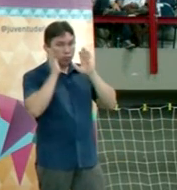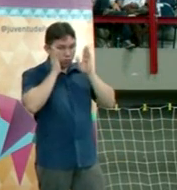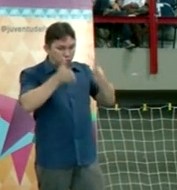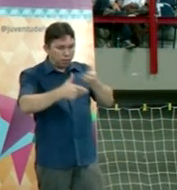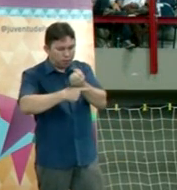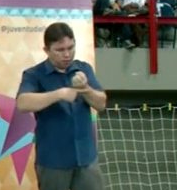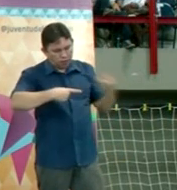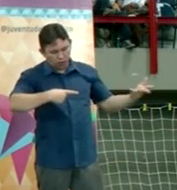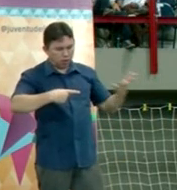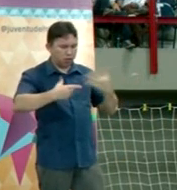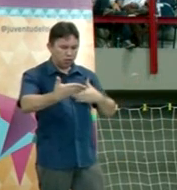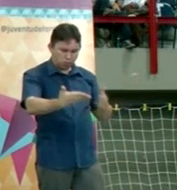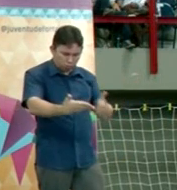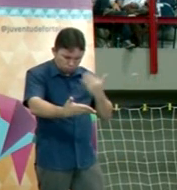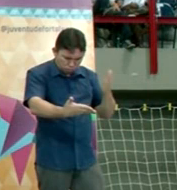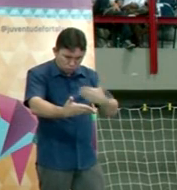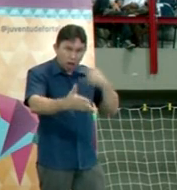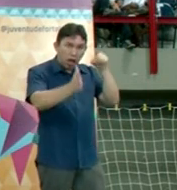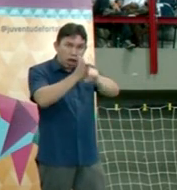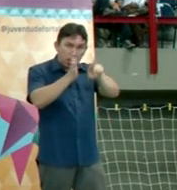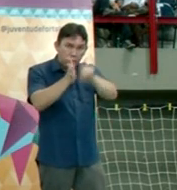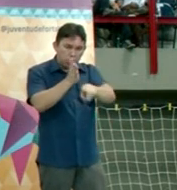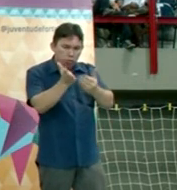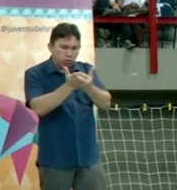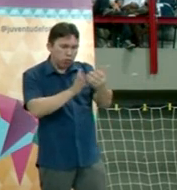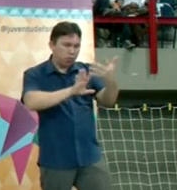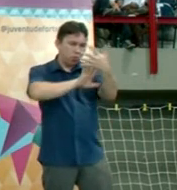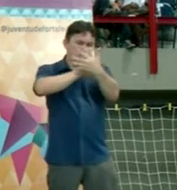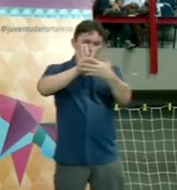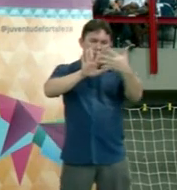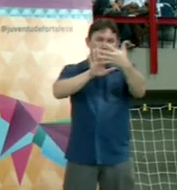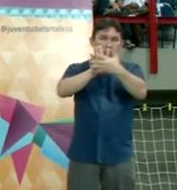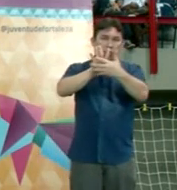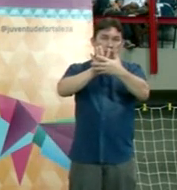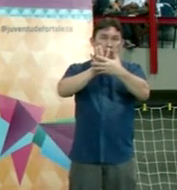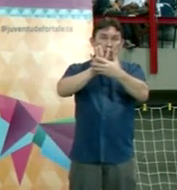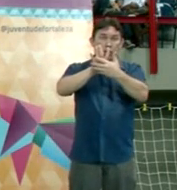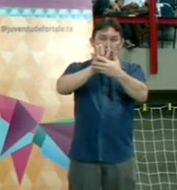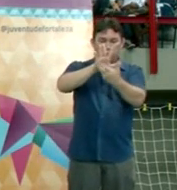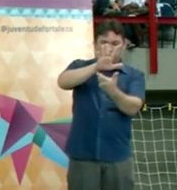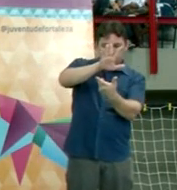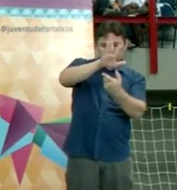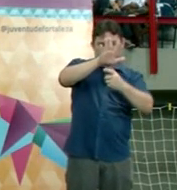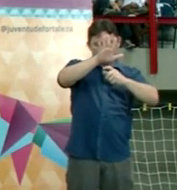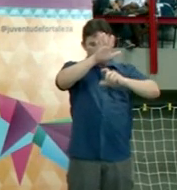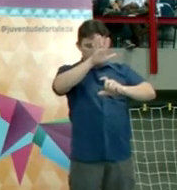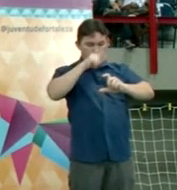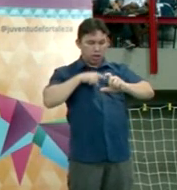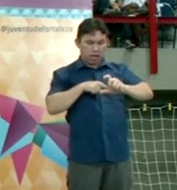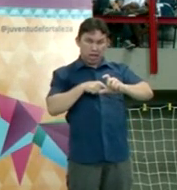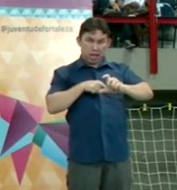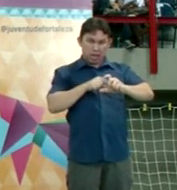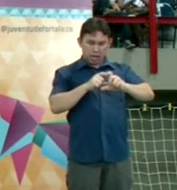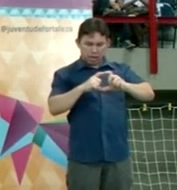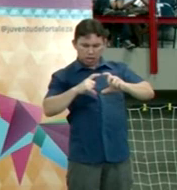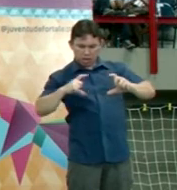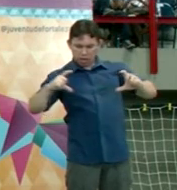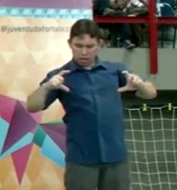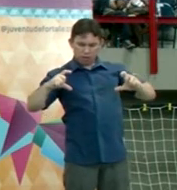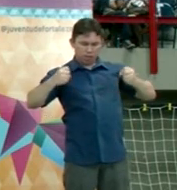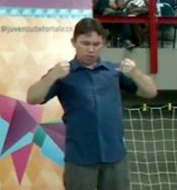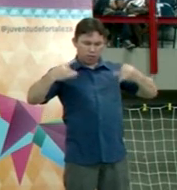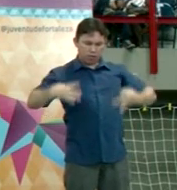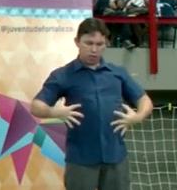física, você vai perceber que toda questão começa com um texto e abaixo do parágrafo do texto, ou da figura, ou da tabela, ou do